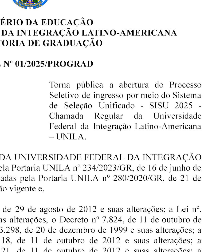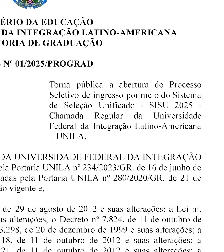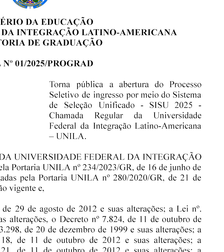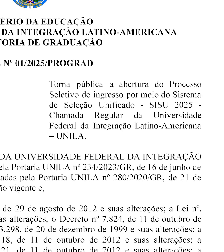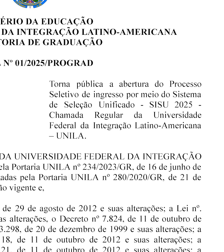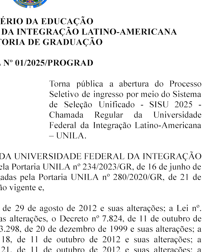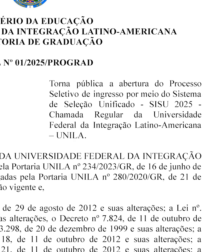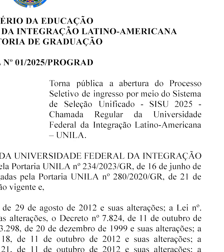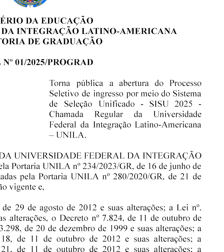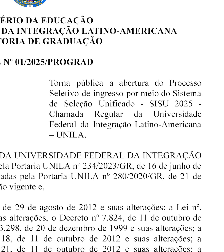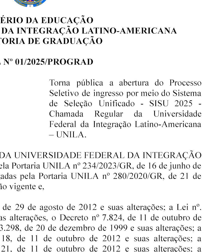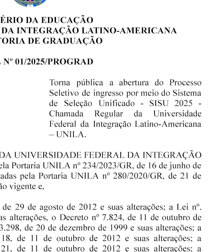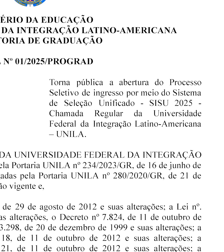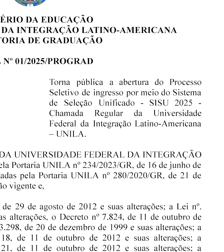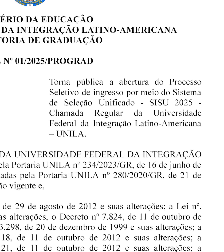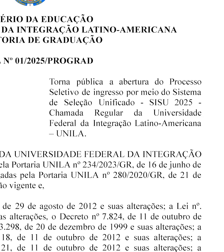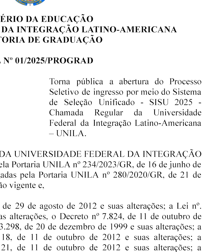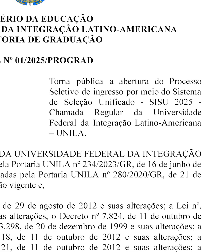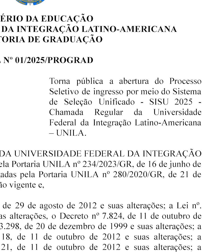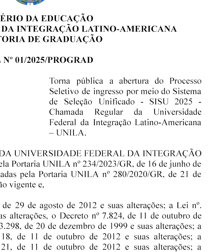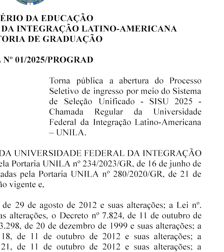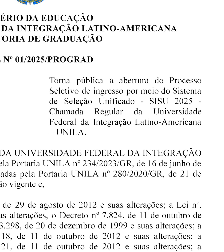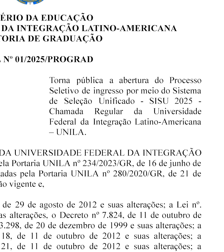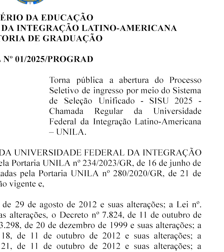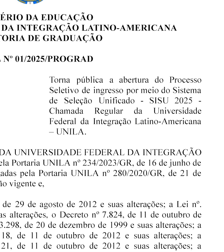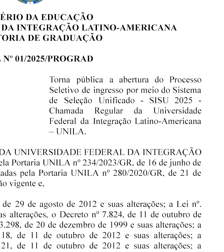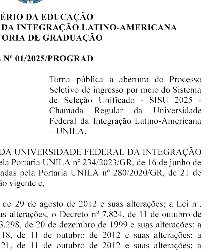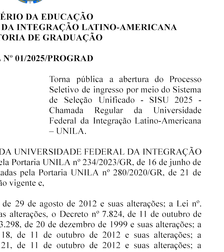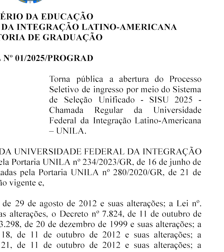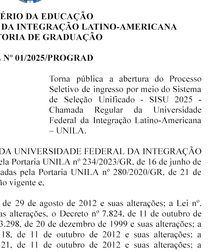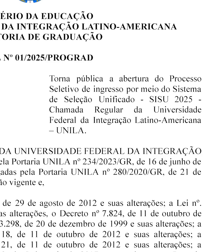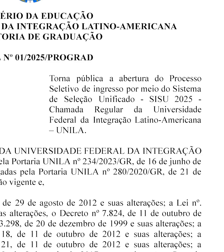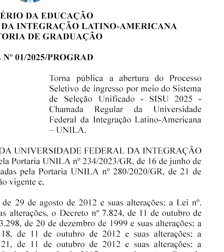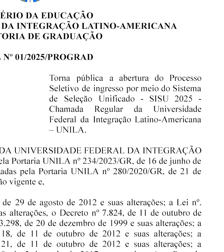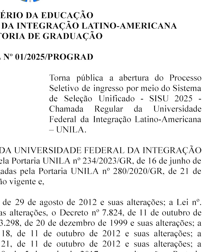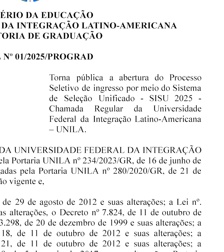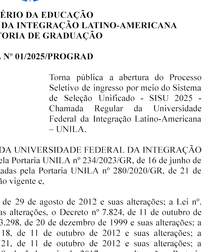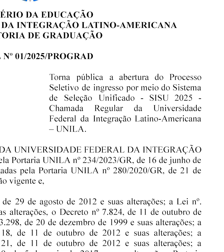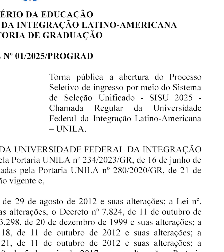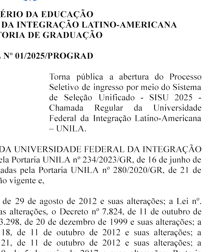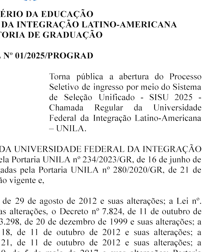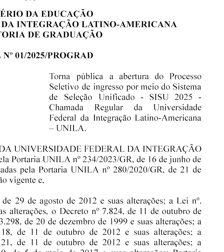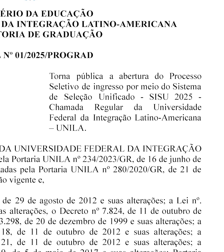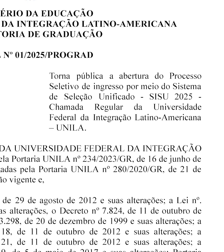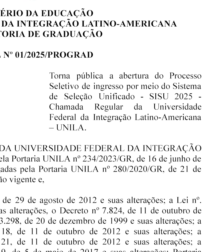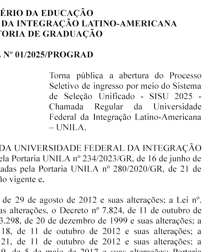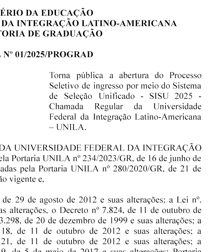nº 12.711, de 29 de agosto de 2012, e suas alterações, a Lei